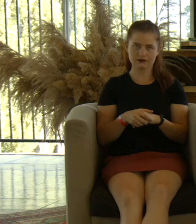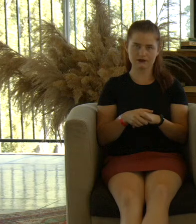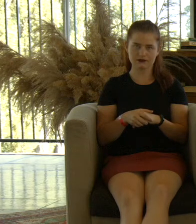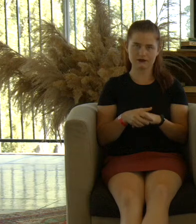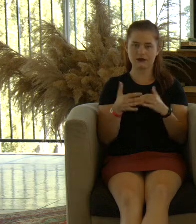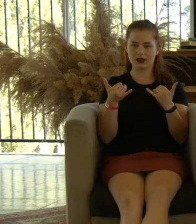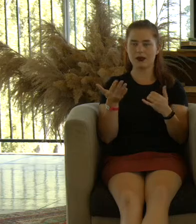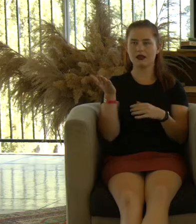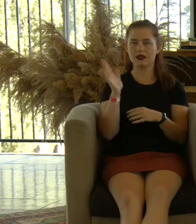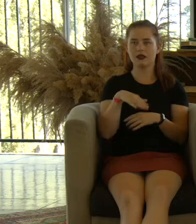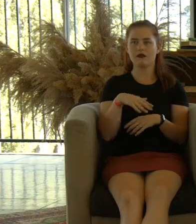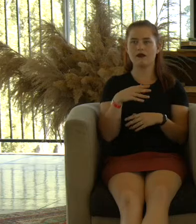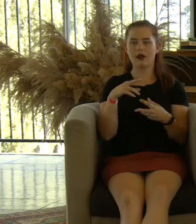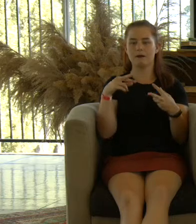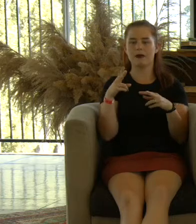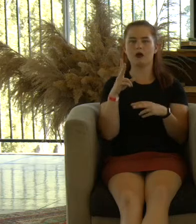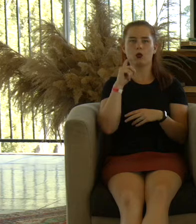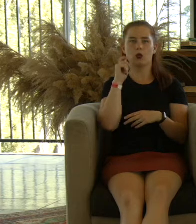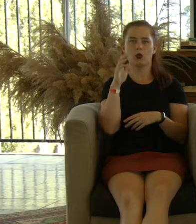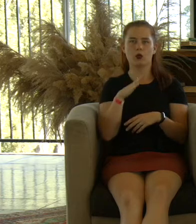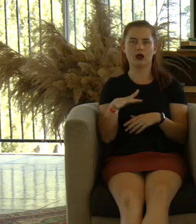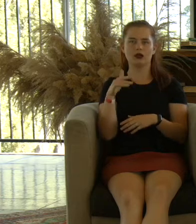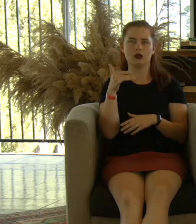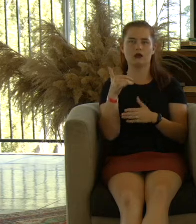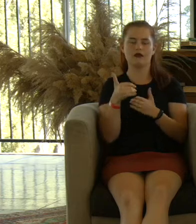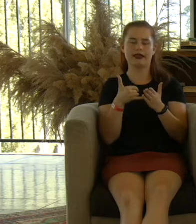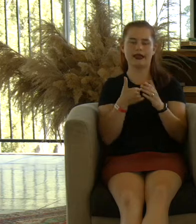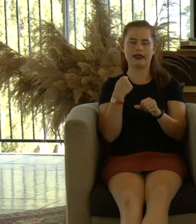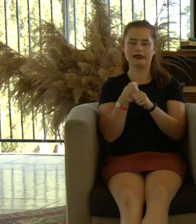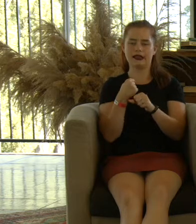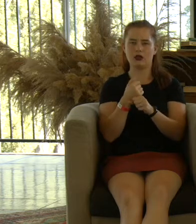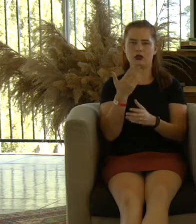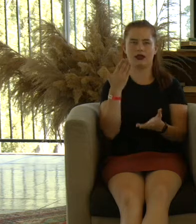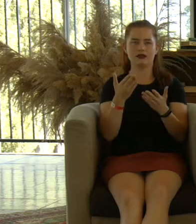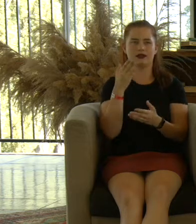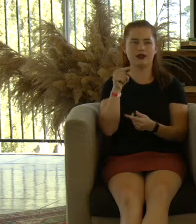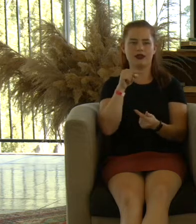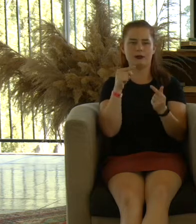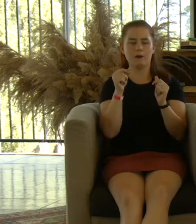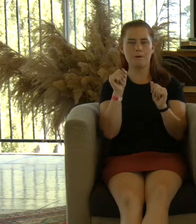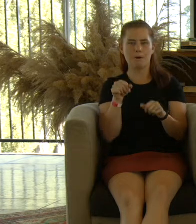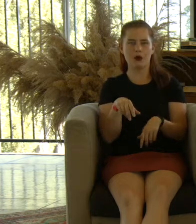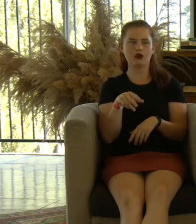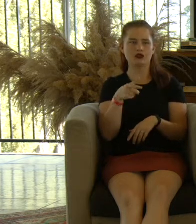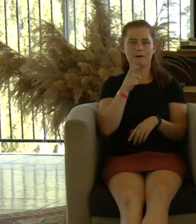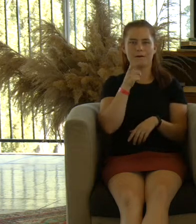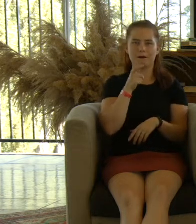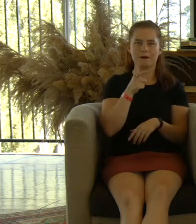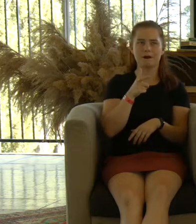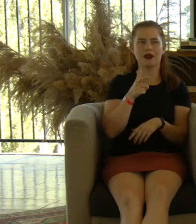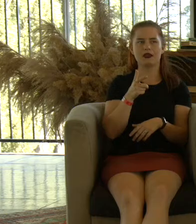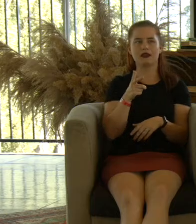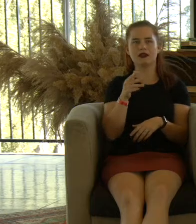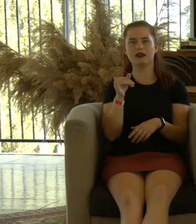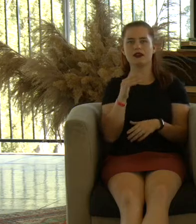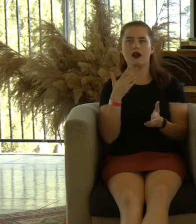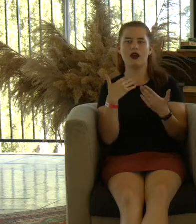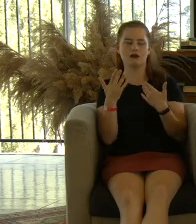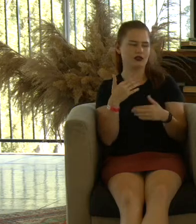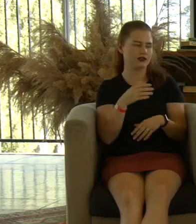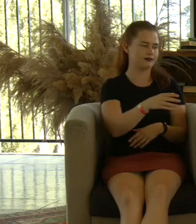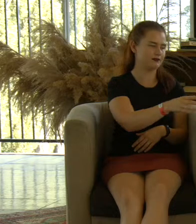Теперь давайте вот чуть-чуть перейдем к украинскому виноделию, если вы не против. Вы можете параллельно там пить, махать руками. Вот давайте я сейчас попробую, что мы вообще